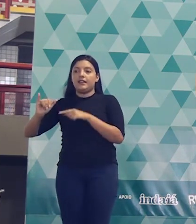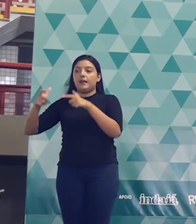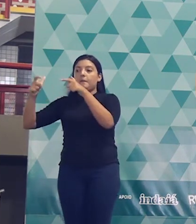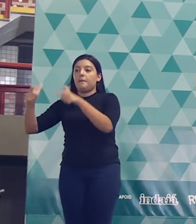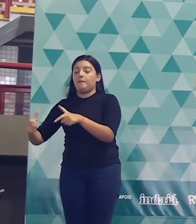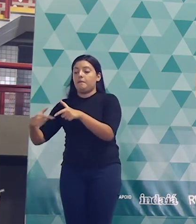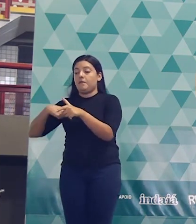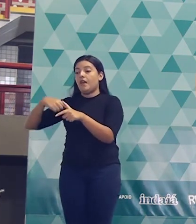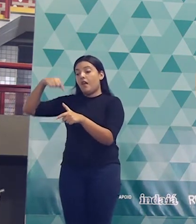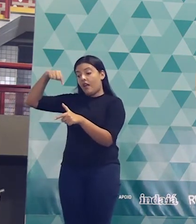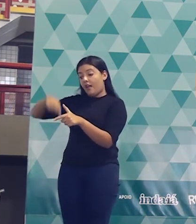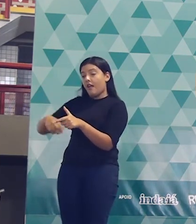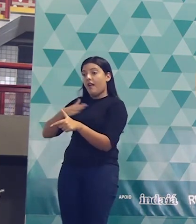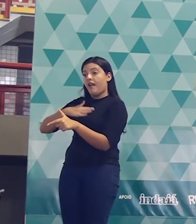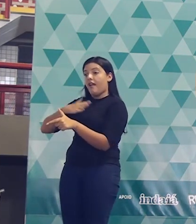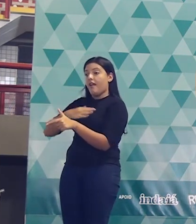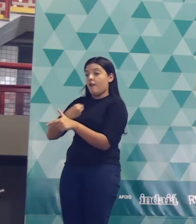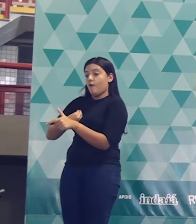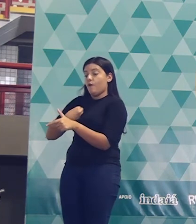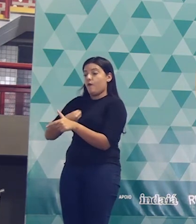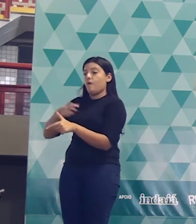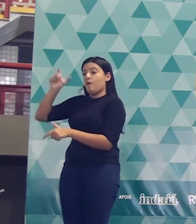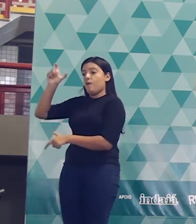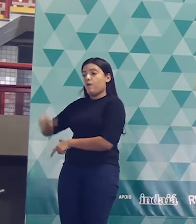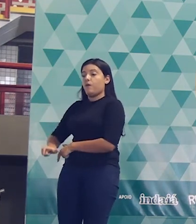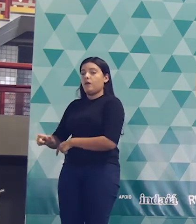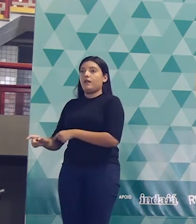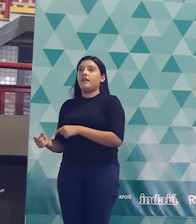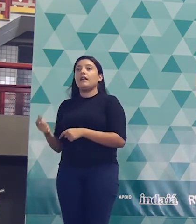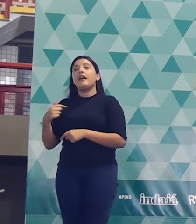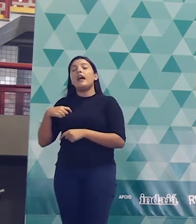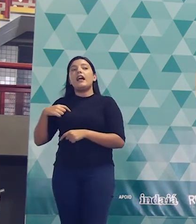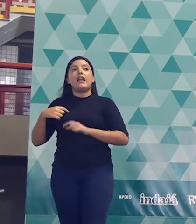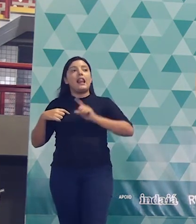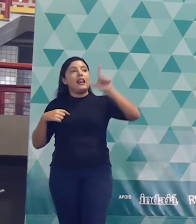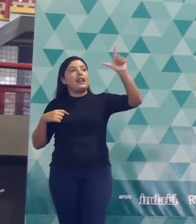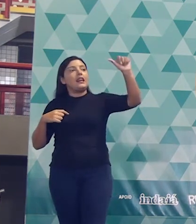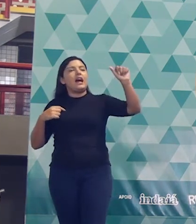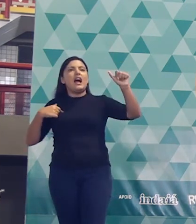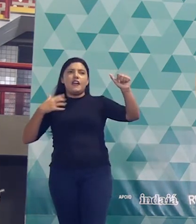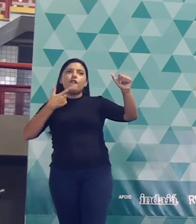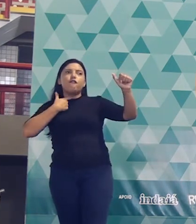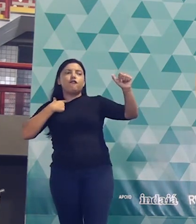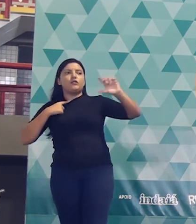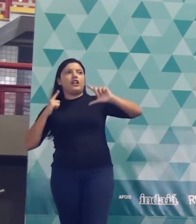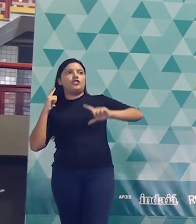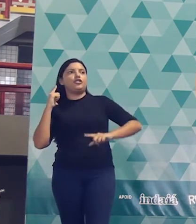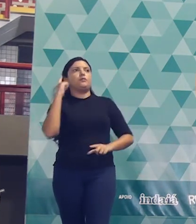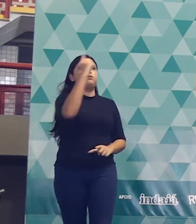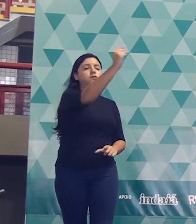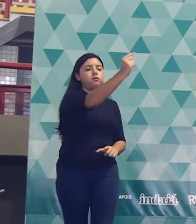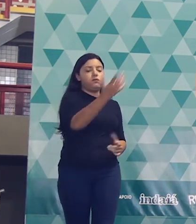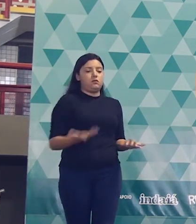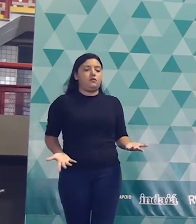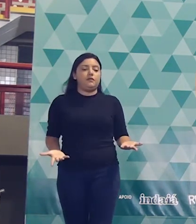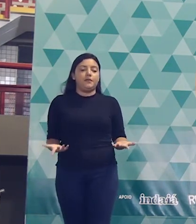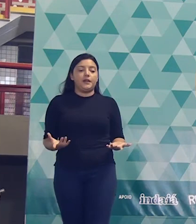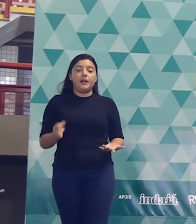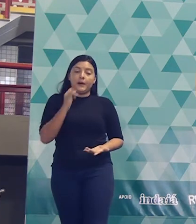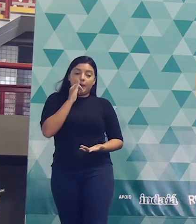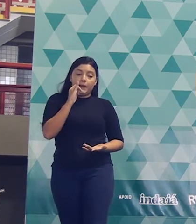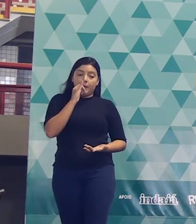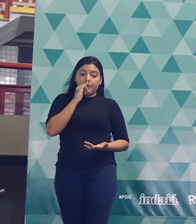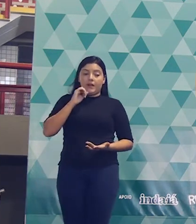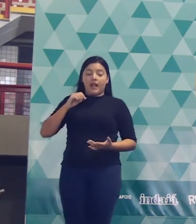lírico. E o lá é onde o eu lírico gostaria de estar. O aqui seria o eu lírico